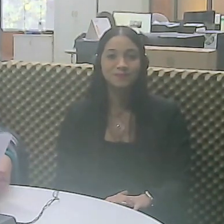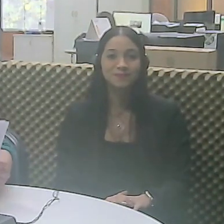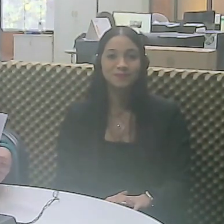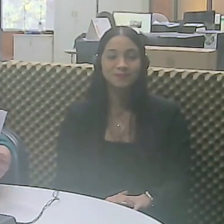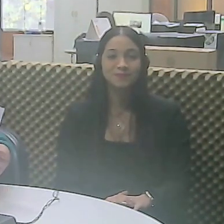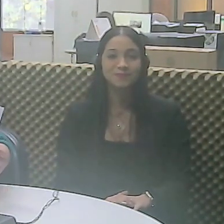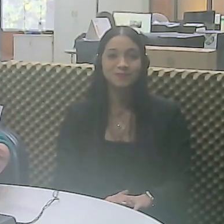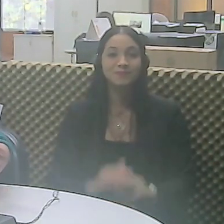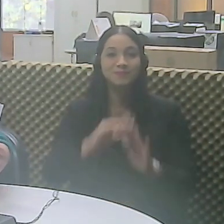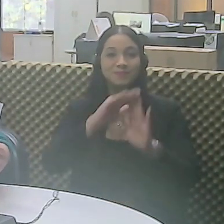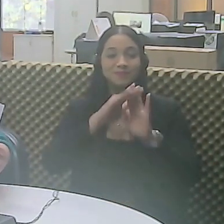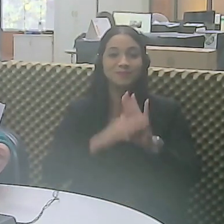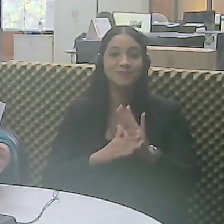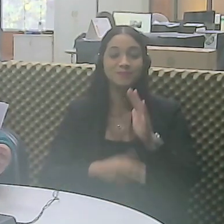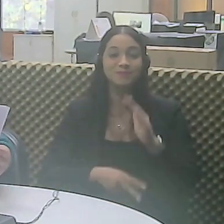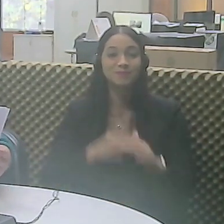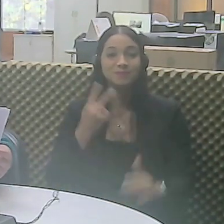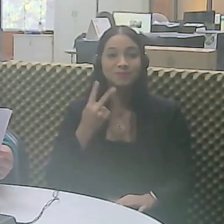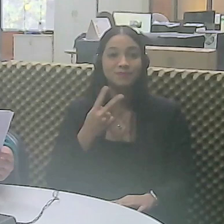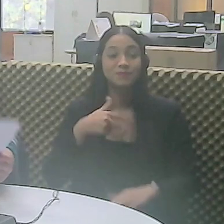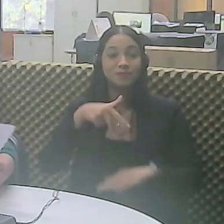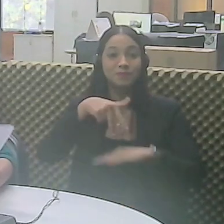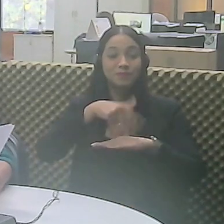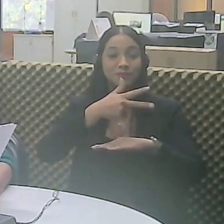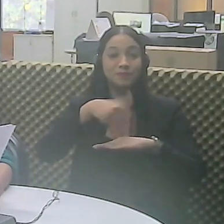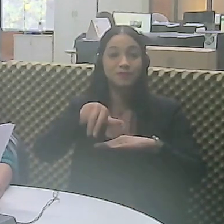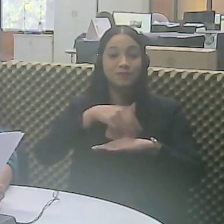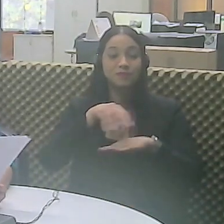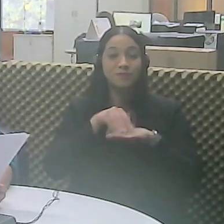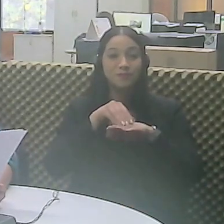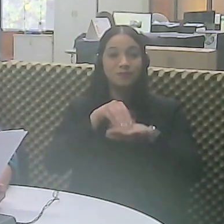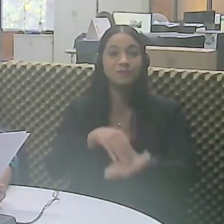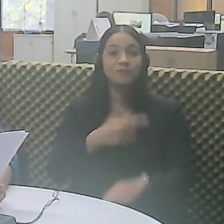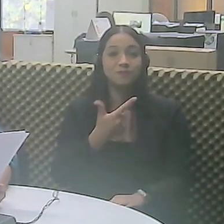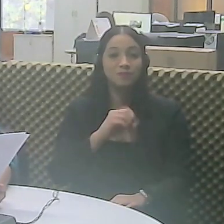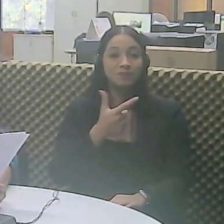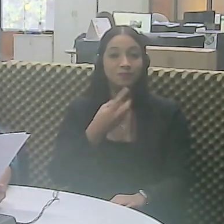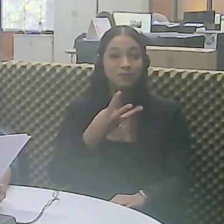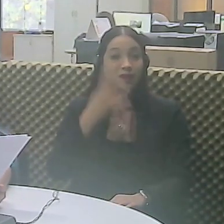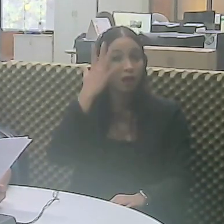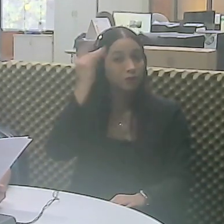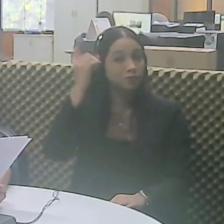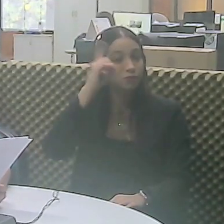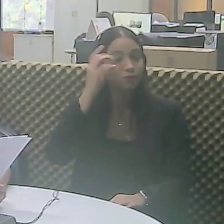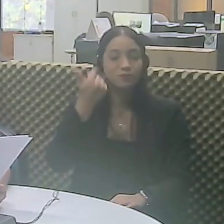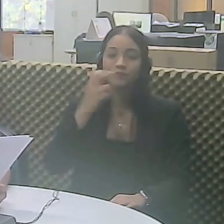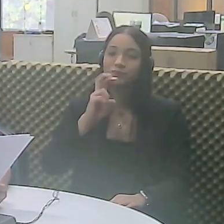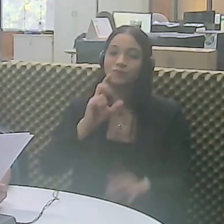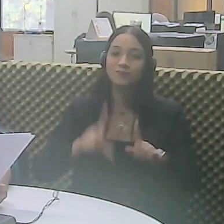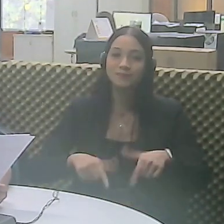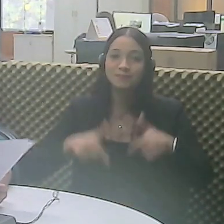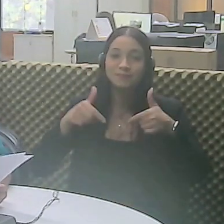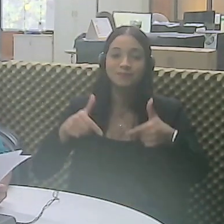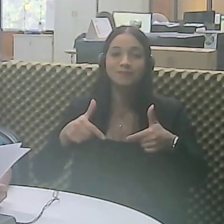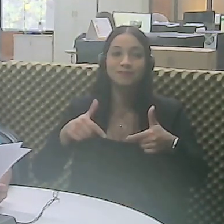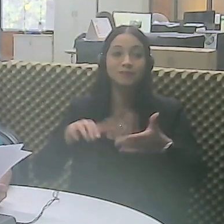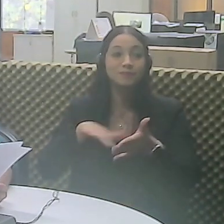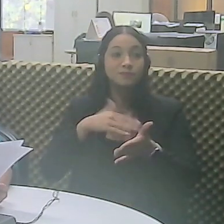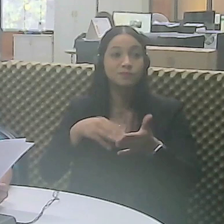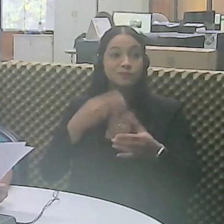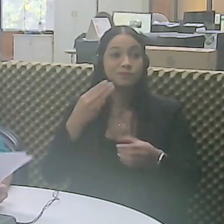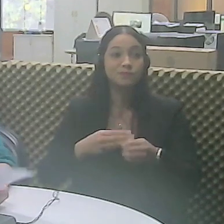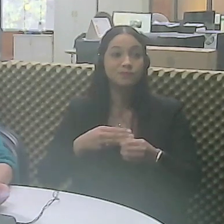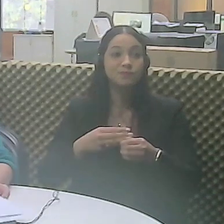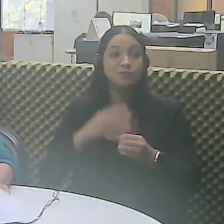Vamos aos destaques. A segunda edição do Palco Móvel de 2023 será amanhã, dia 15. A ação promovida por meio da